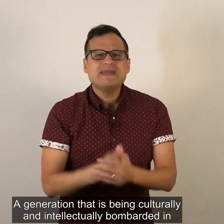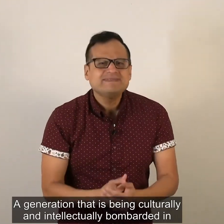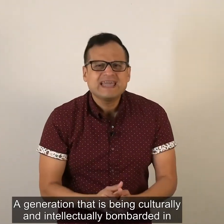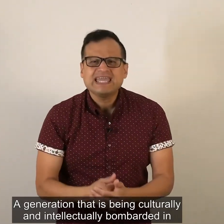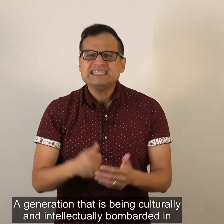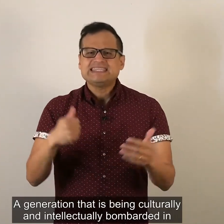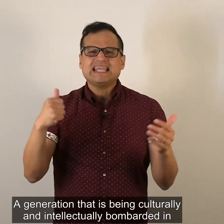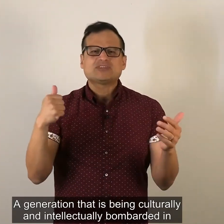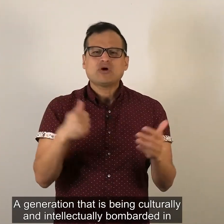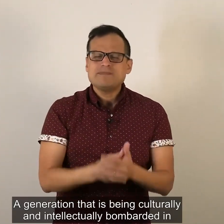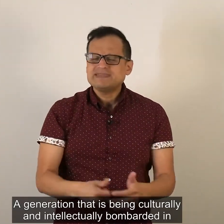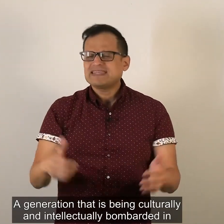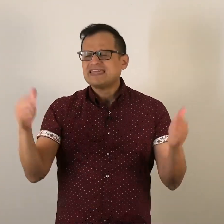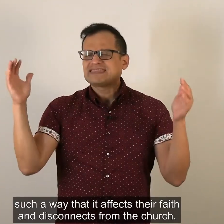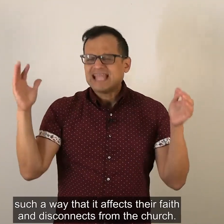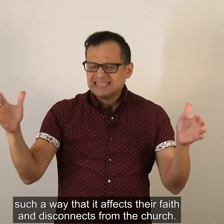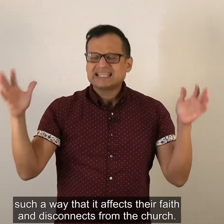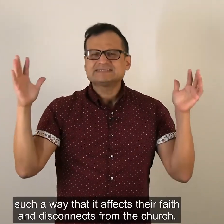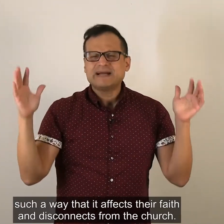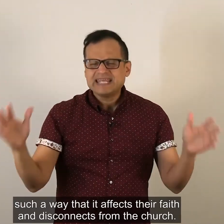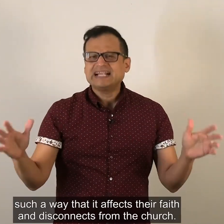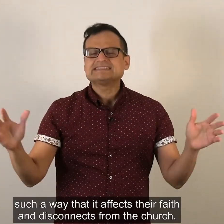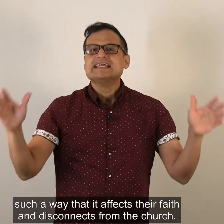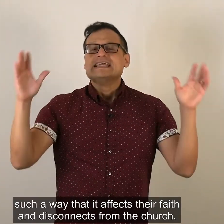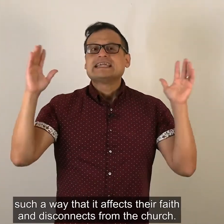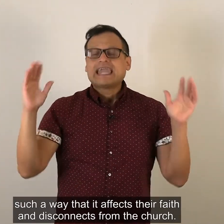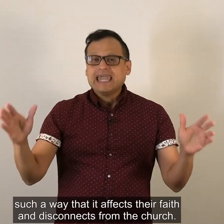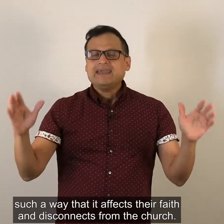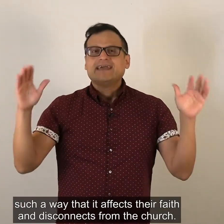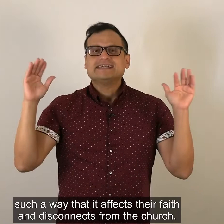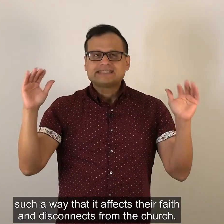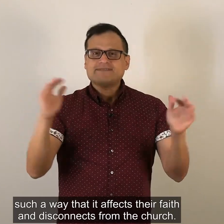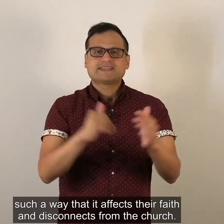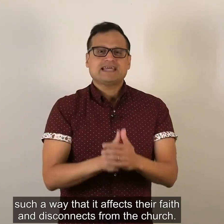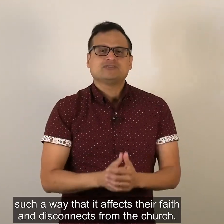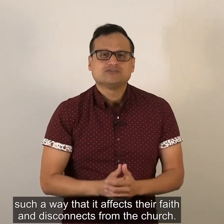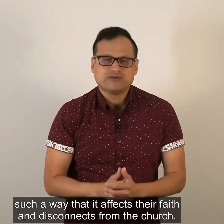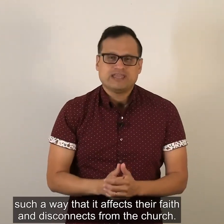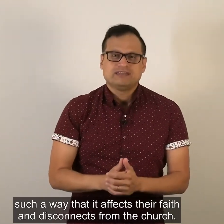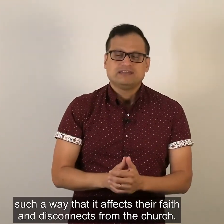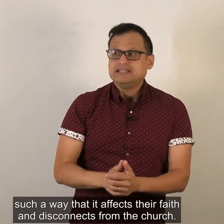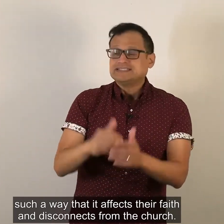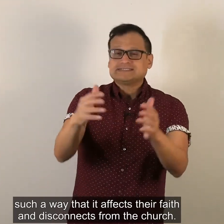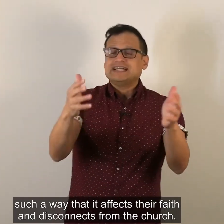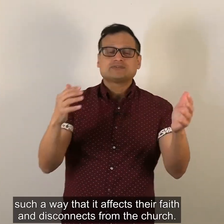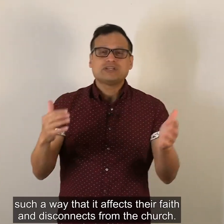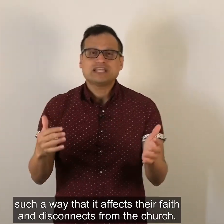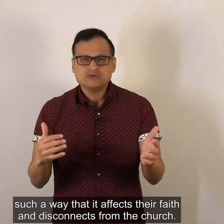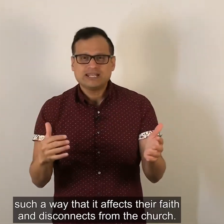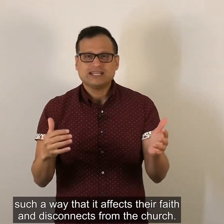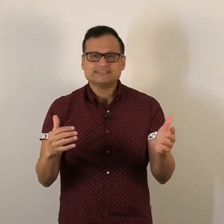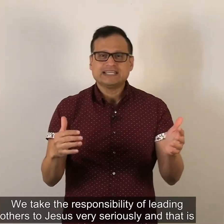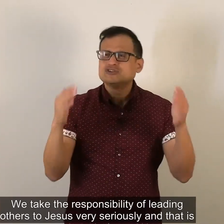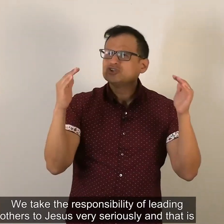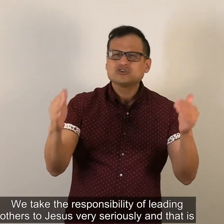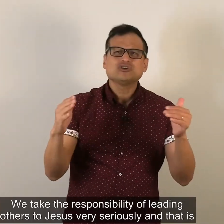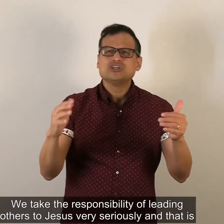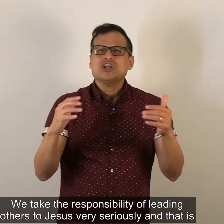culturalmente, intelectualmente, de tantas maneras que está afectando su fe y se está desconectando de la iglesia. Y nosotros